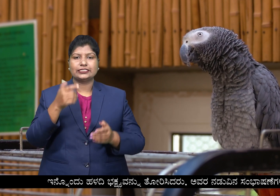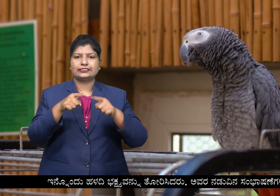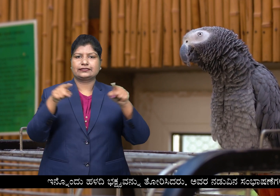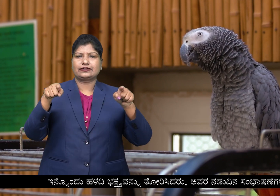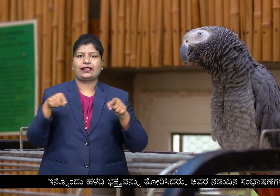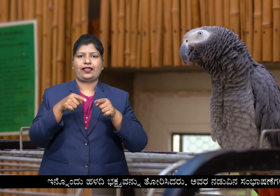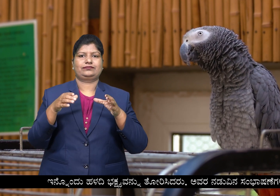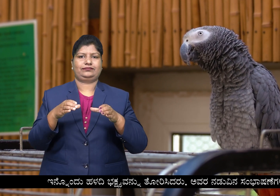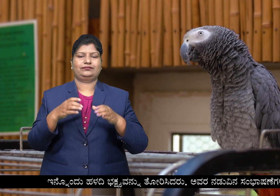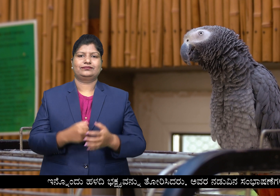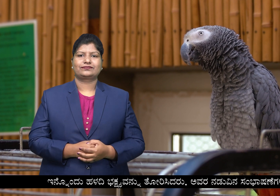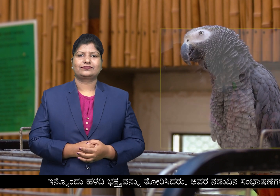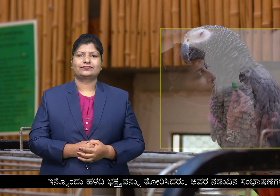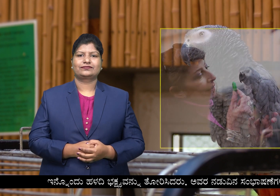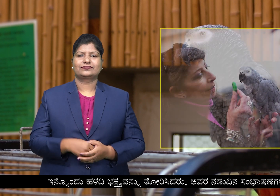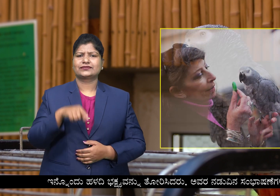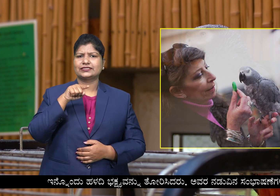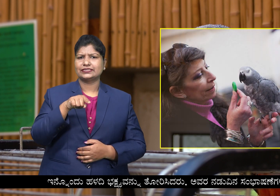ಹೀಗಿವೆ.